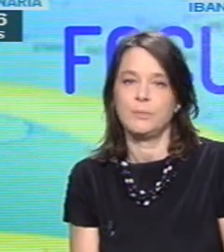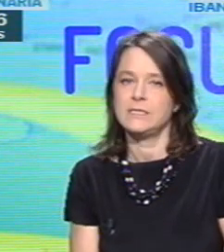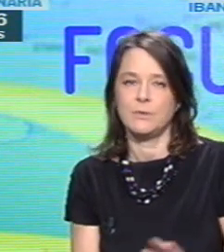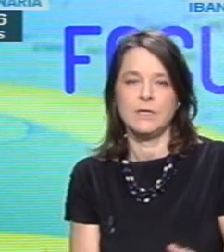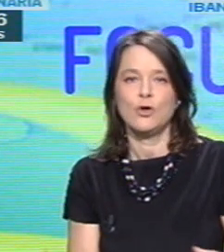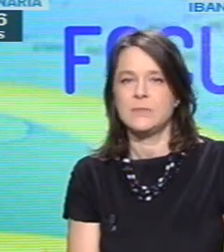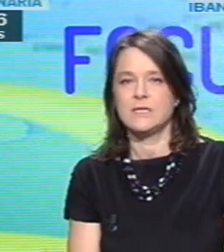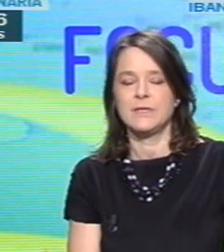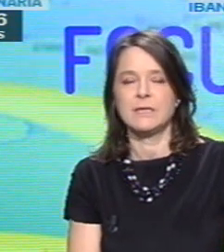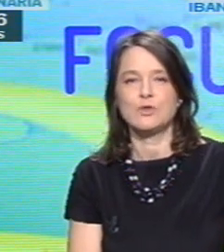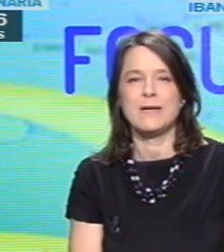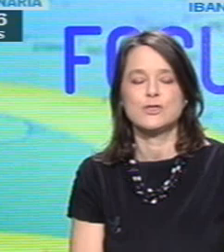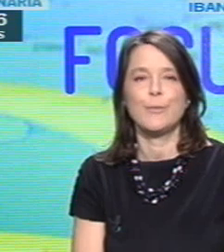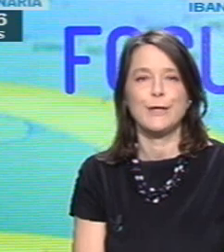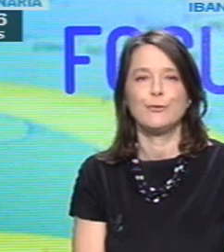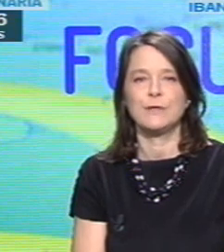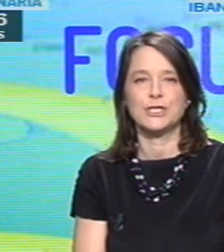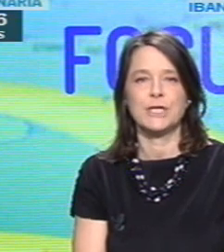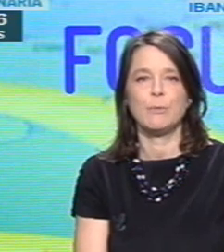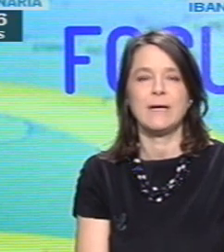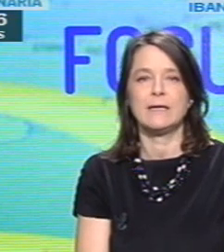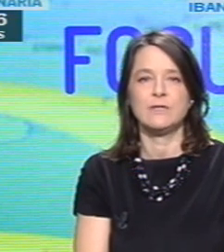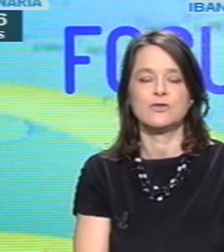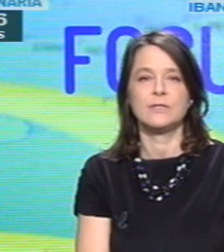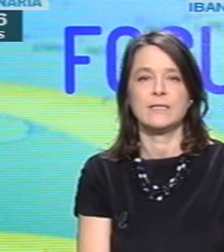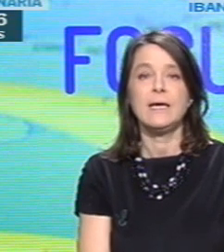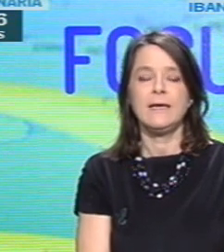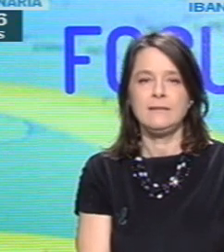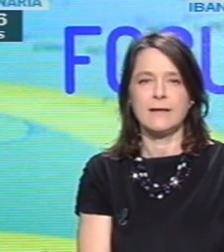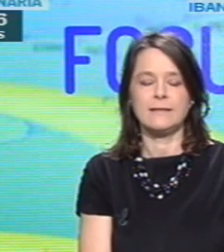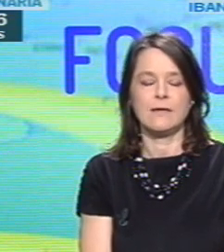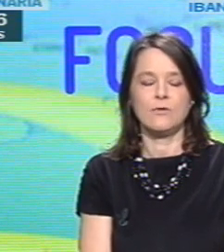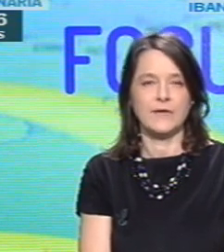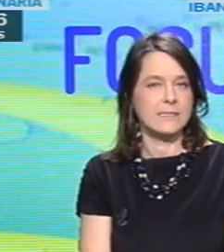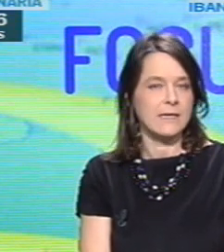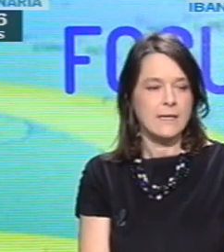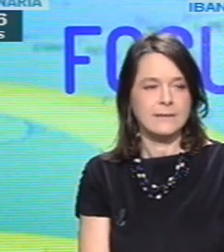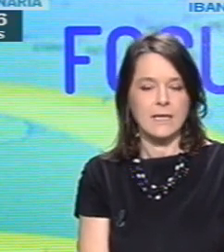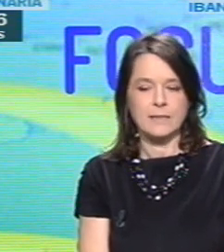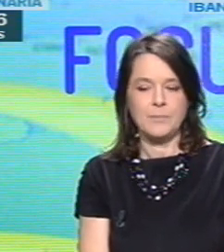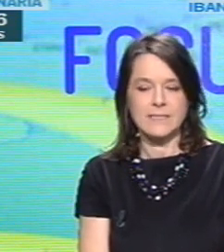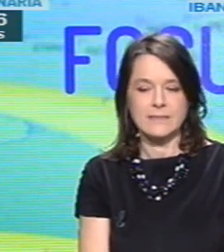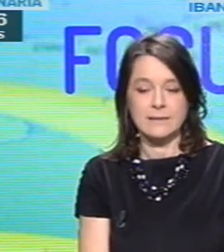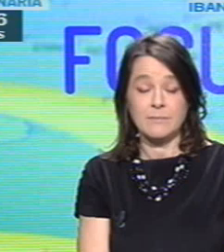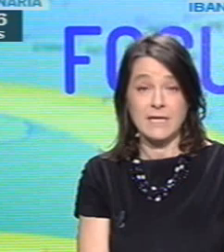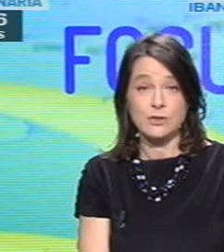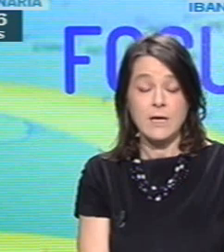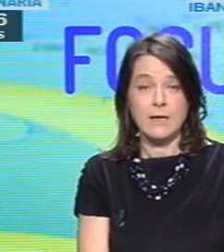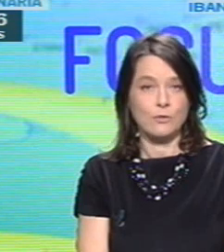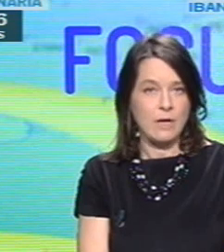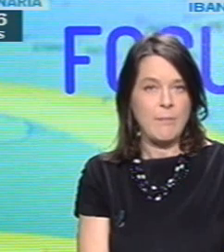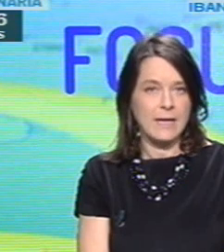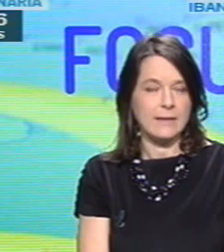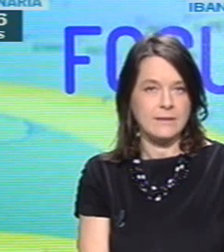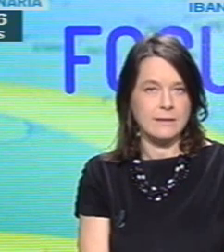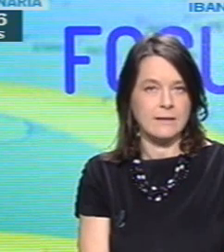che sono presi, quindi come sempre daremo spazio poi a loro e lasceremo parlare, quindi ascolterete in diretta la conferenza del Presidente. Ma adesso